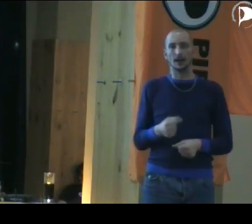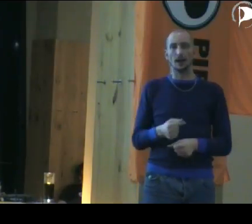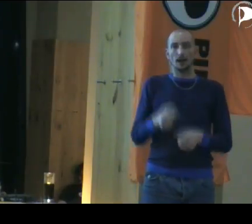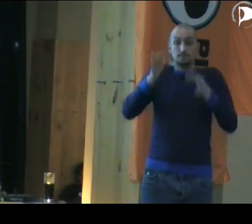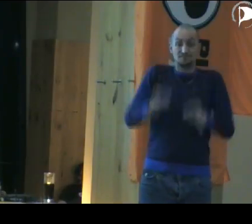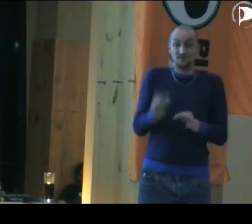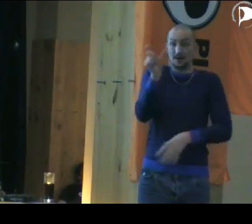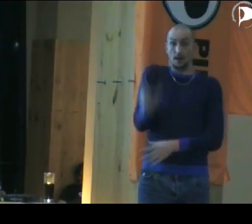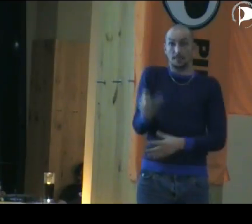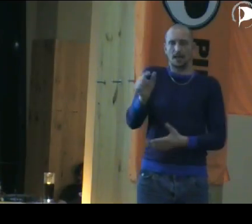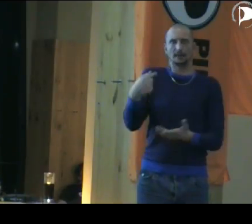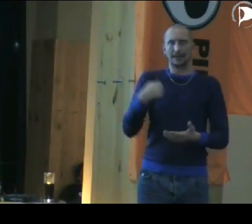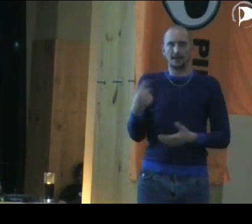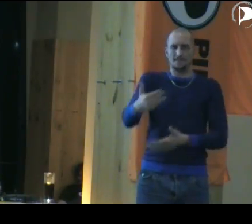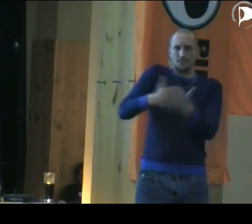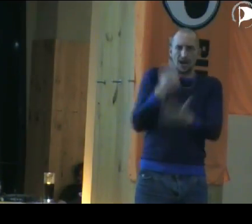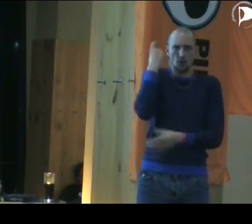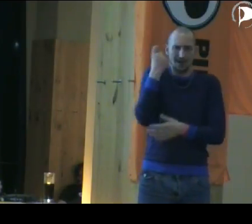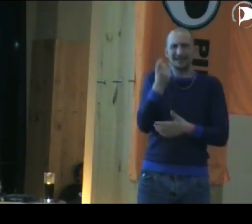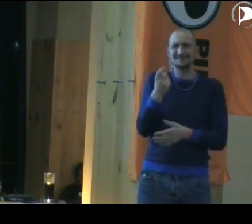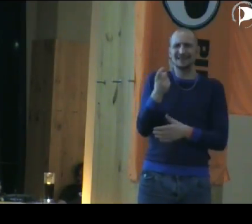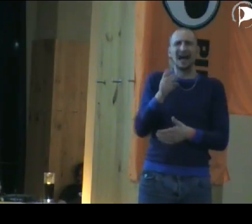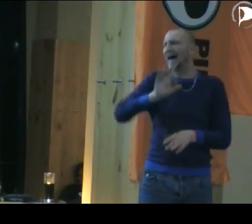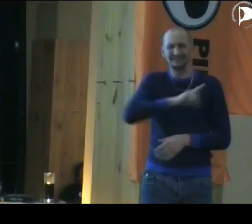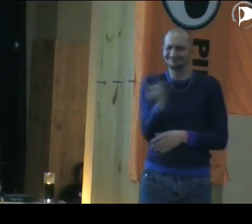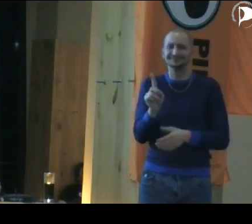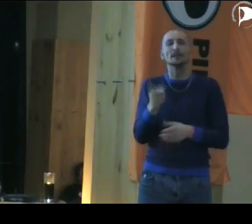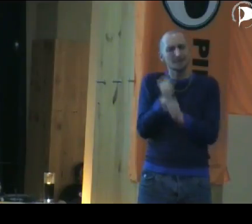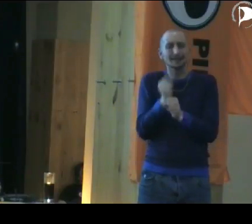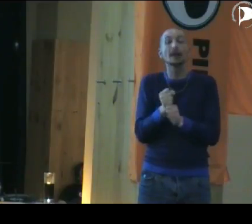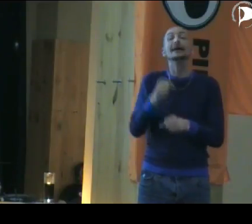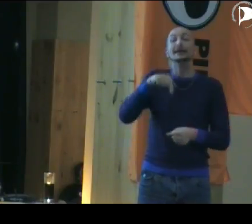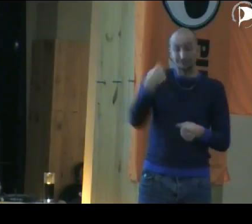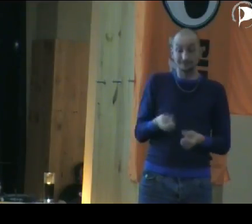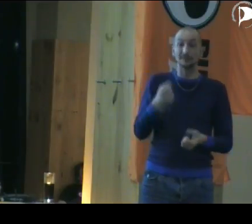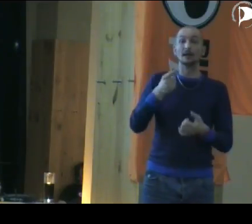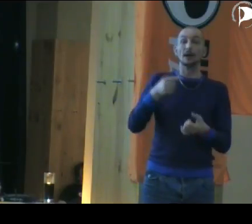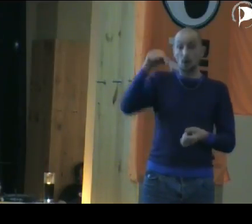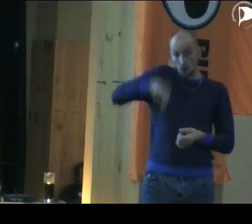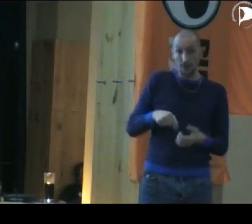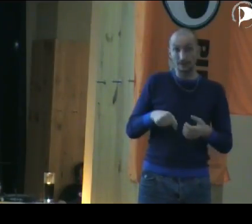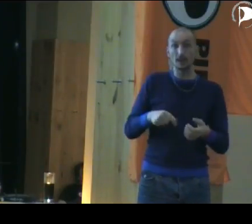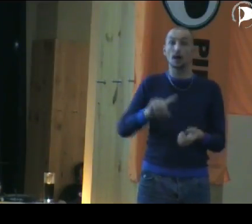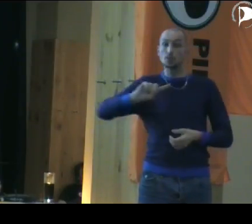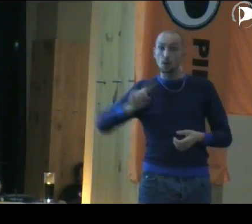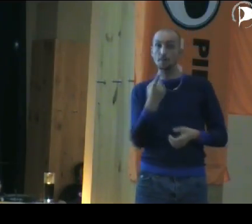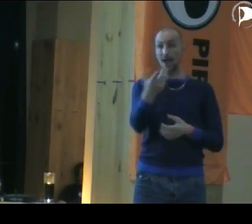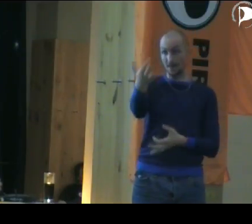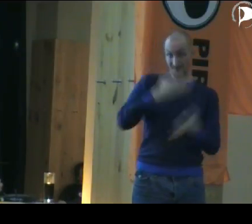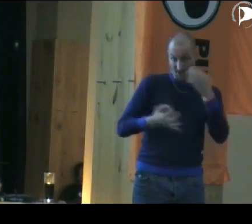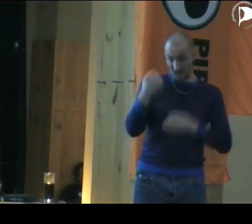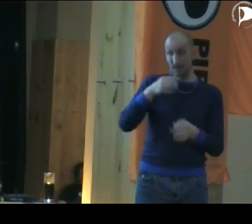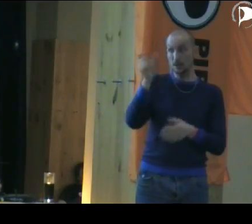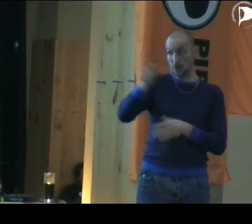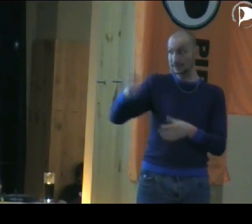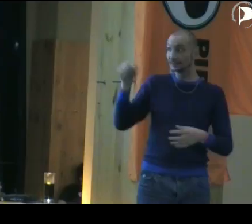überlegt ob ich kandidiere arbeitet sich einig der ging darum erklärt gleich neun grad heute noch gefragt und habe auch das gefühl